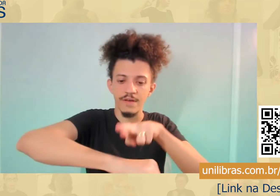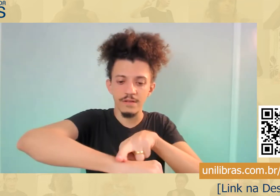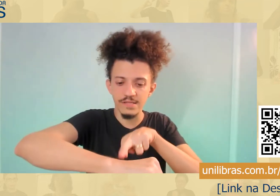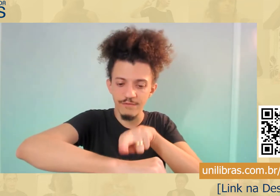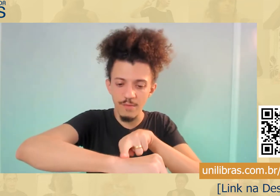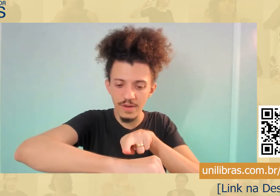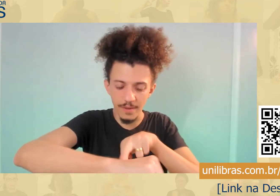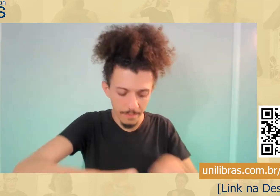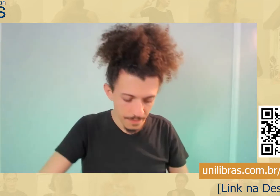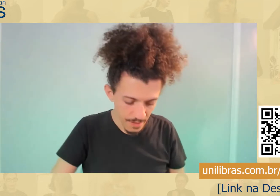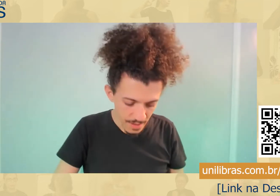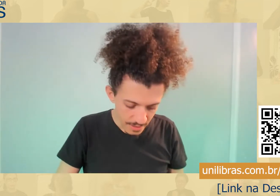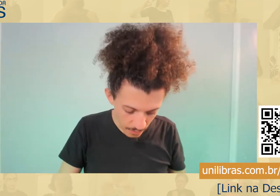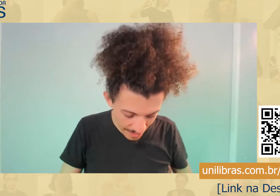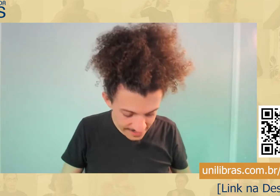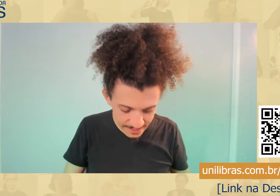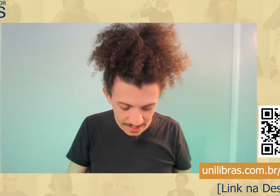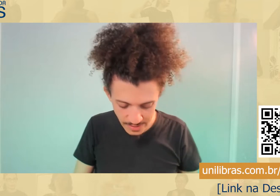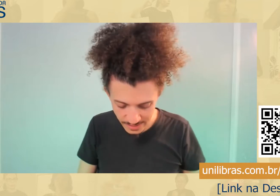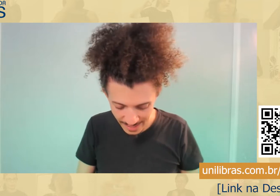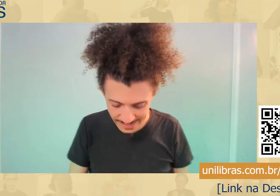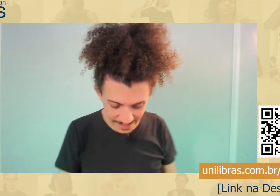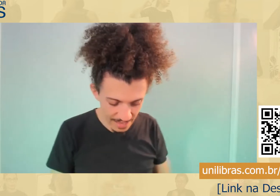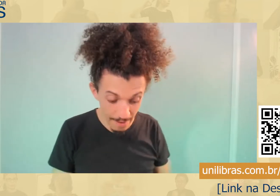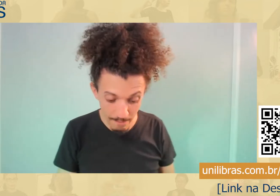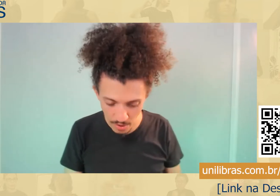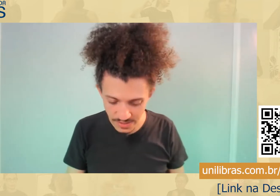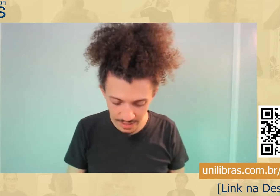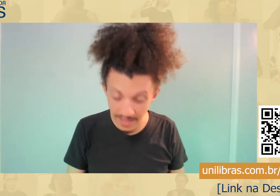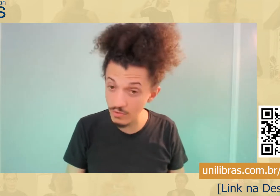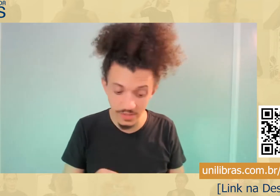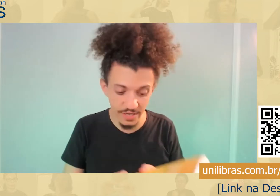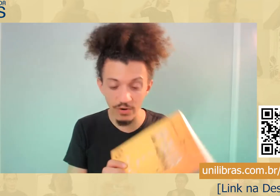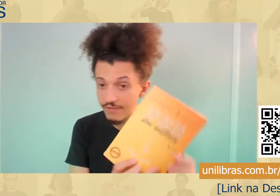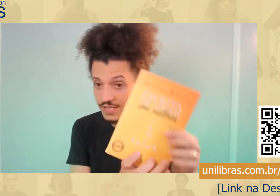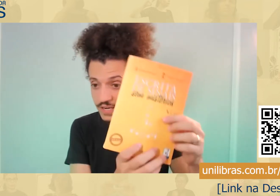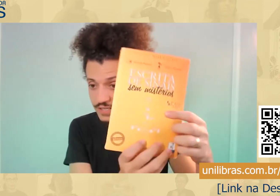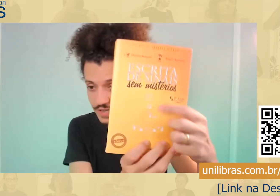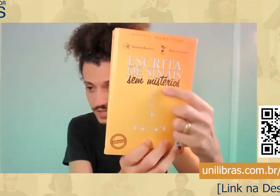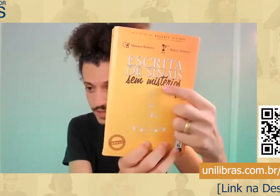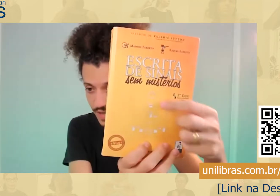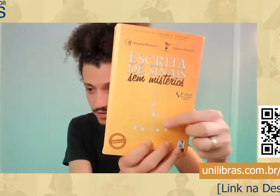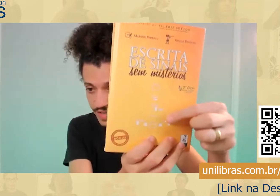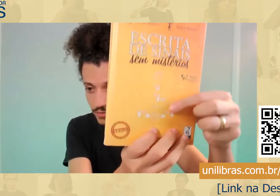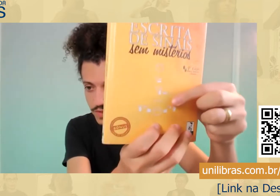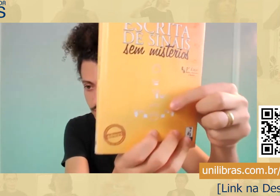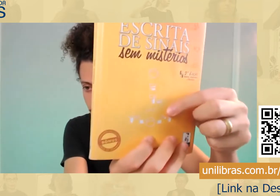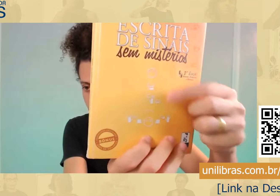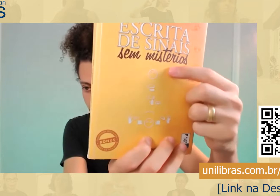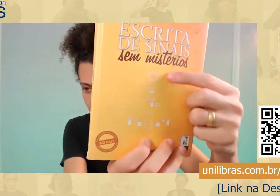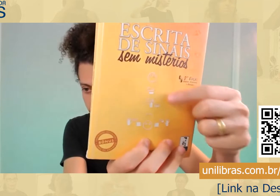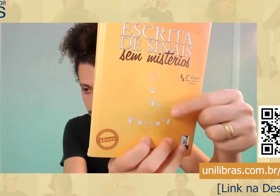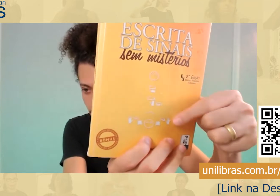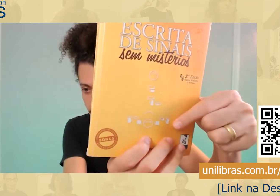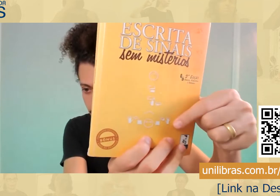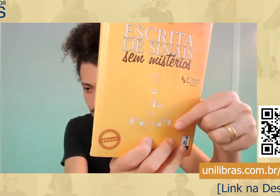que é feito dessa forma aqui. Então, a escrita da língua de sinais, ela mostra, inclusive o livro Escrita de Sinais e Mistérios tem um sinal